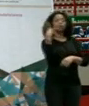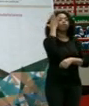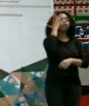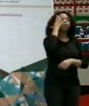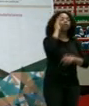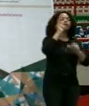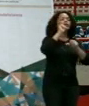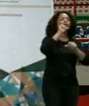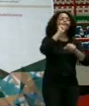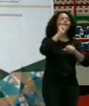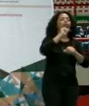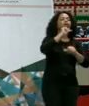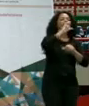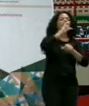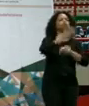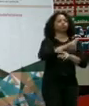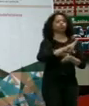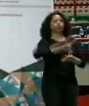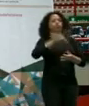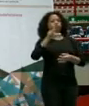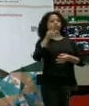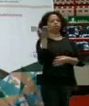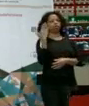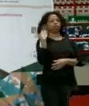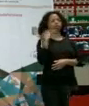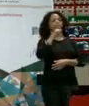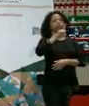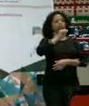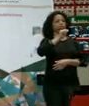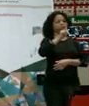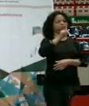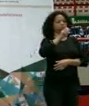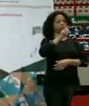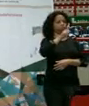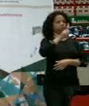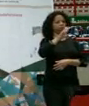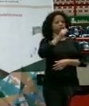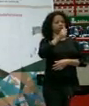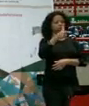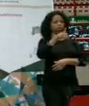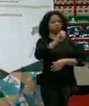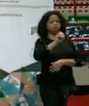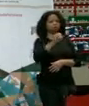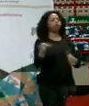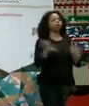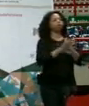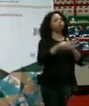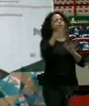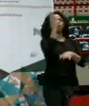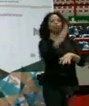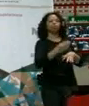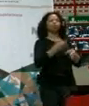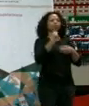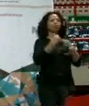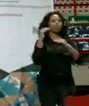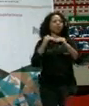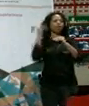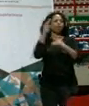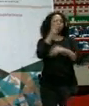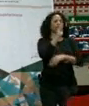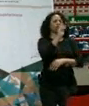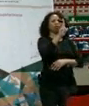poder. Napoleão chega ao poder representando a alta burguesia e dessa forma ele também vai adotar